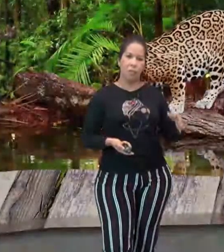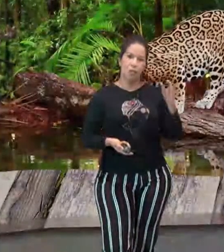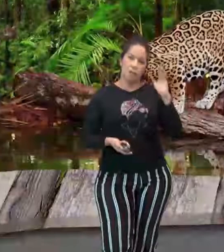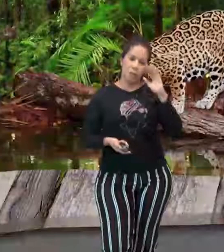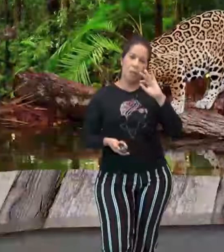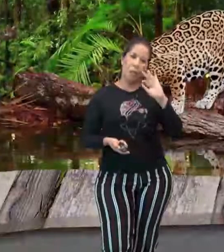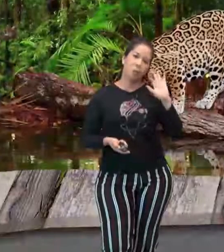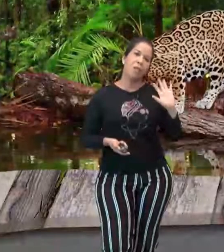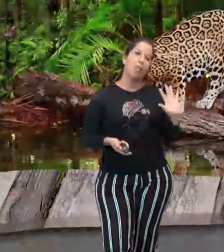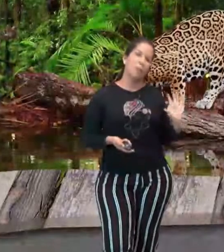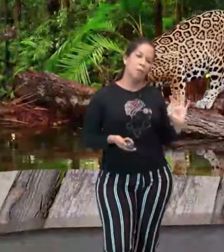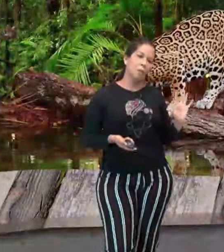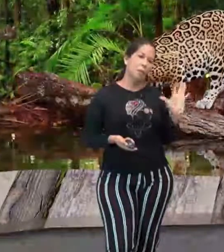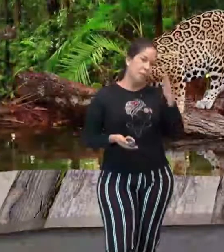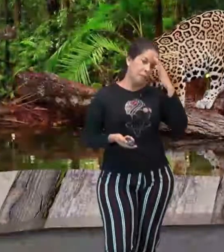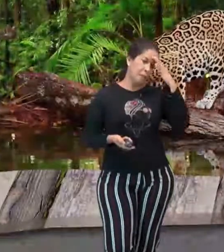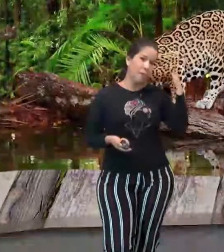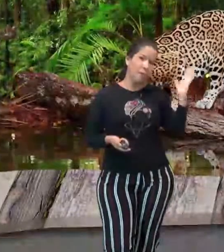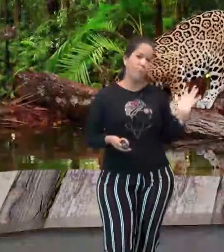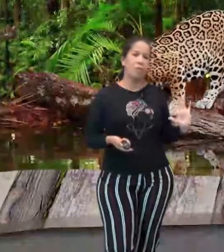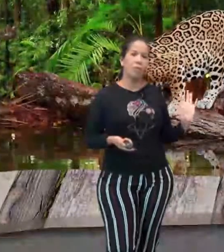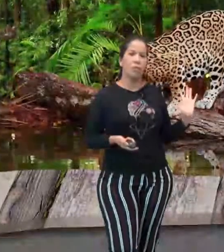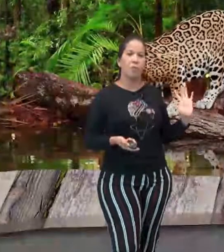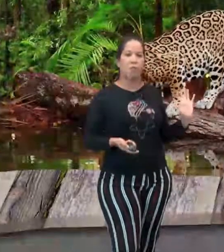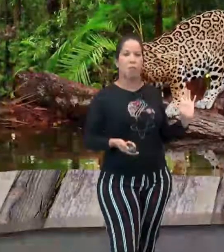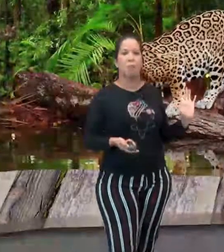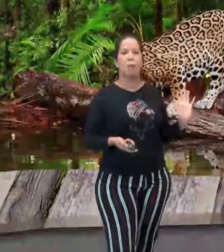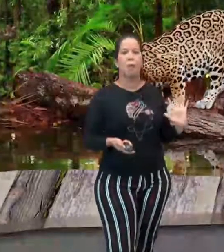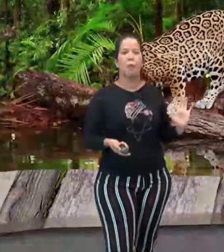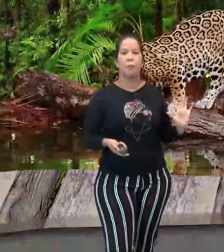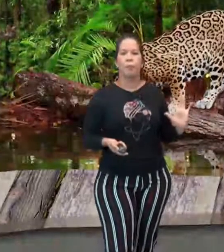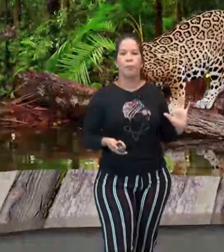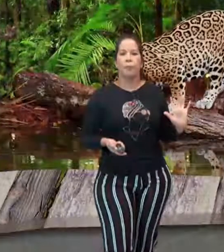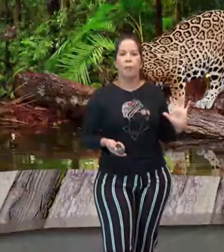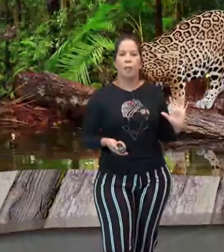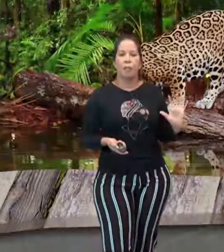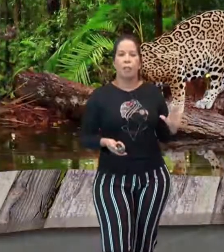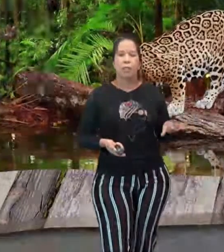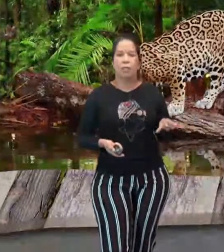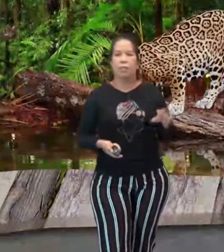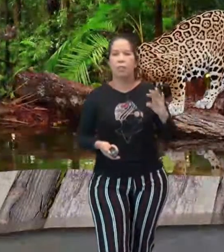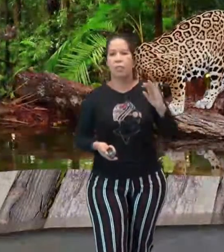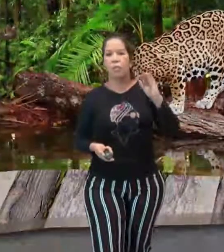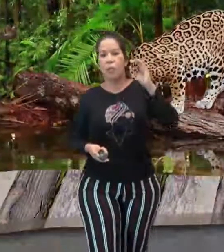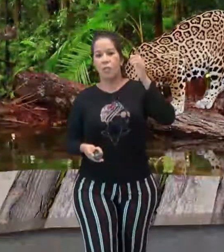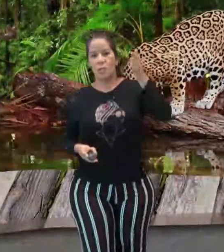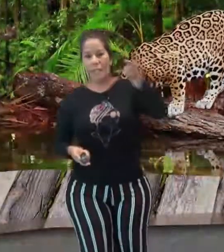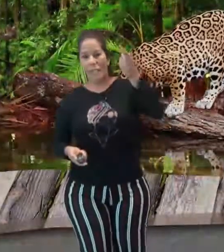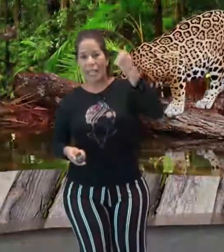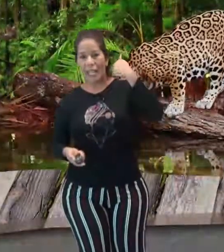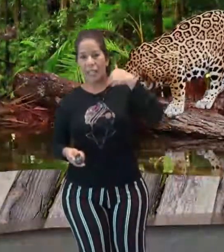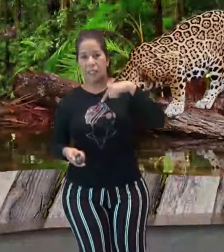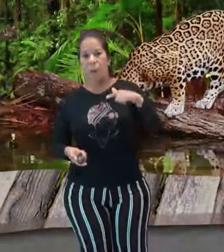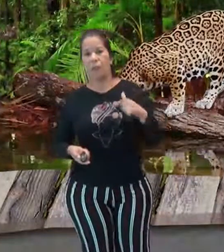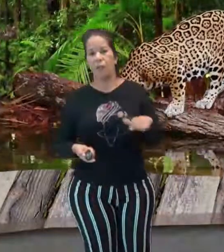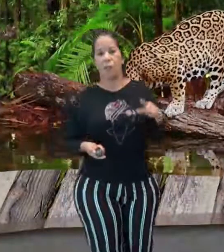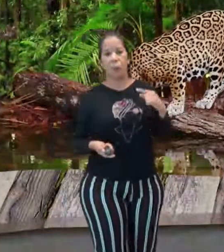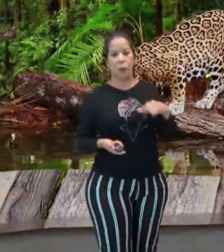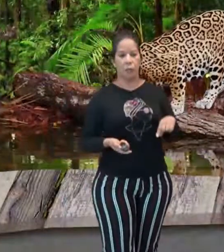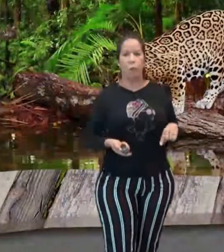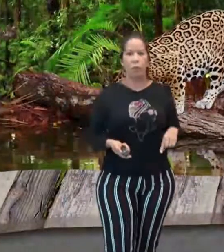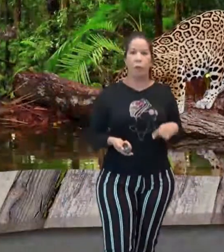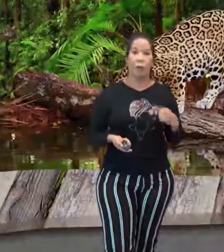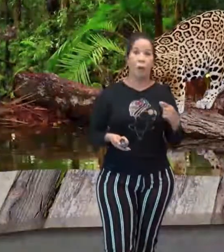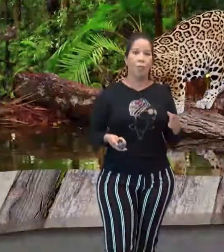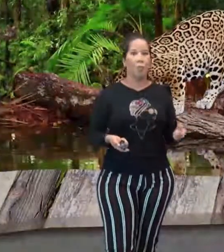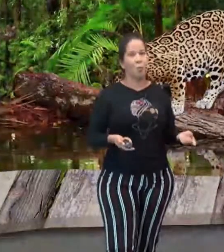aí o desenho, o esqueminha, para poder abrir a mentezinha de vocês, tá bom? Porque a gente está falando de coisas internas. Ah, professora, eu me